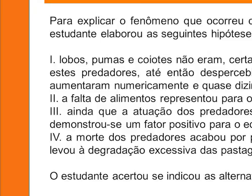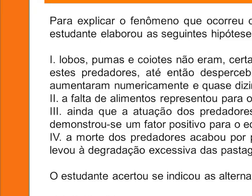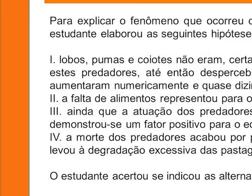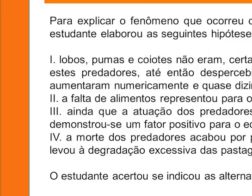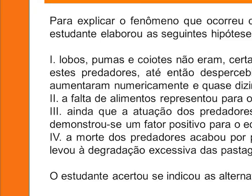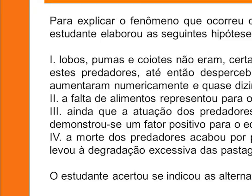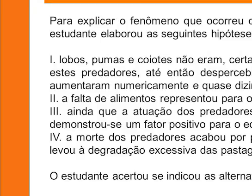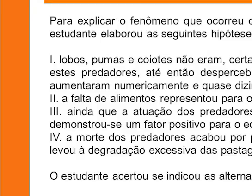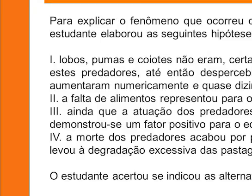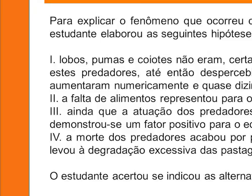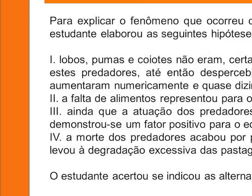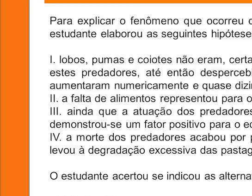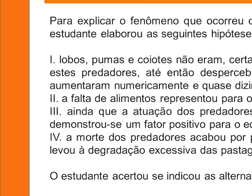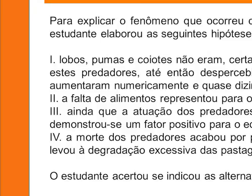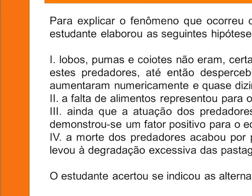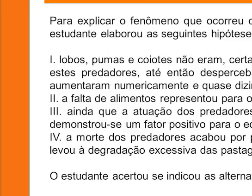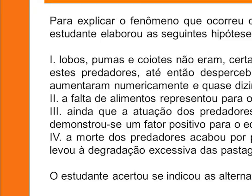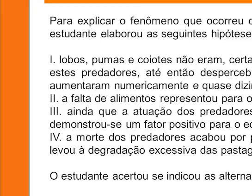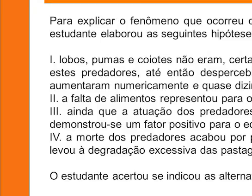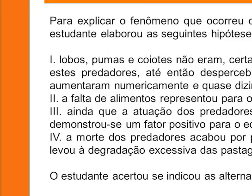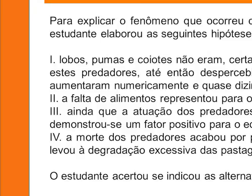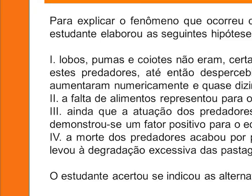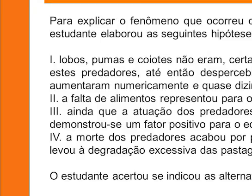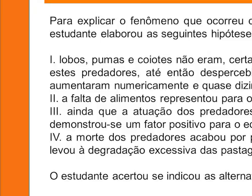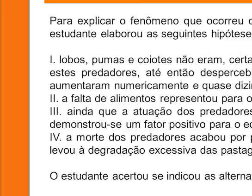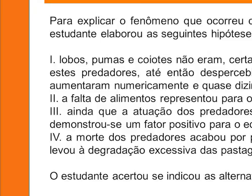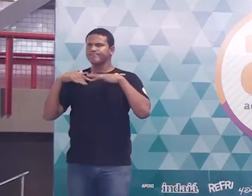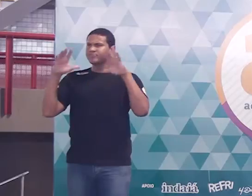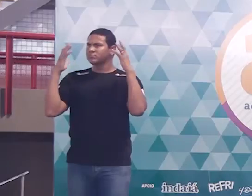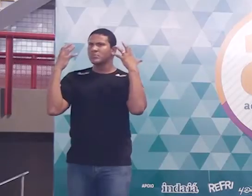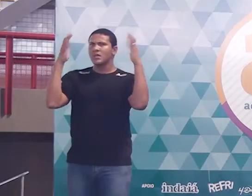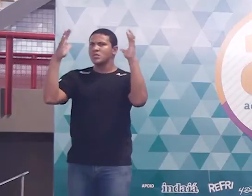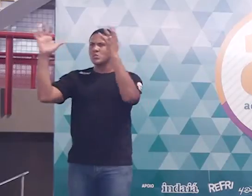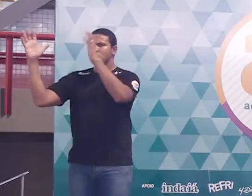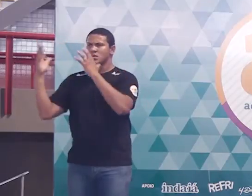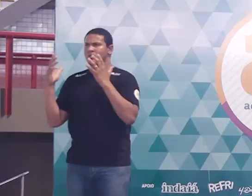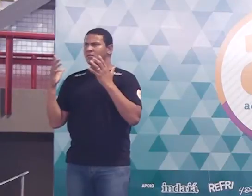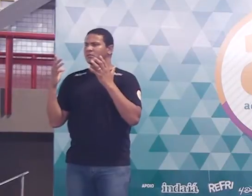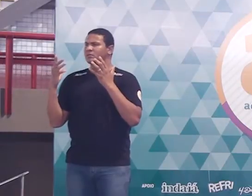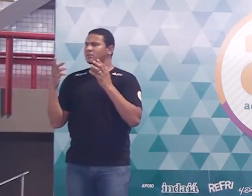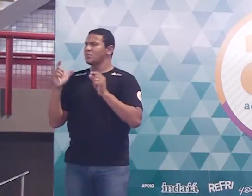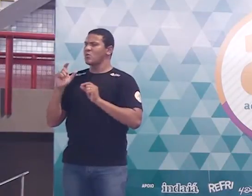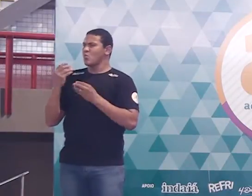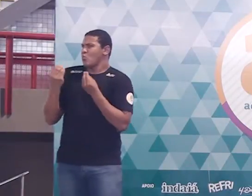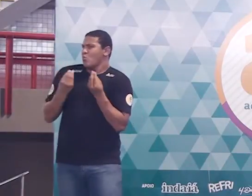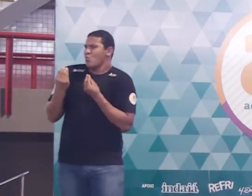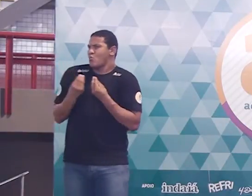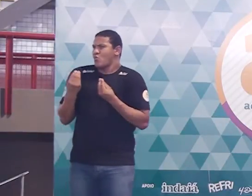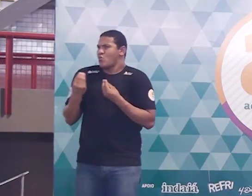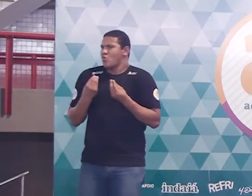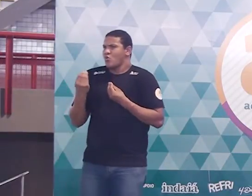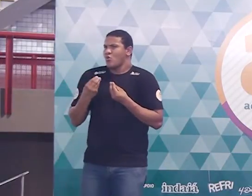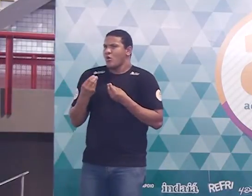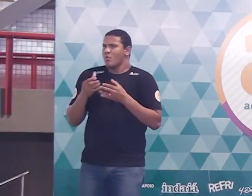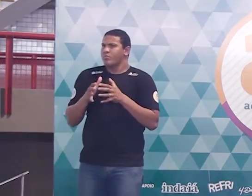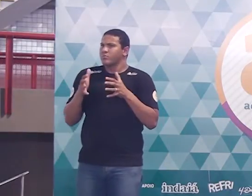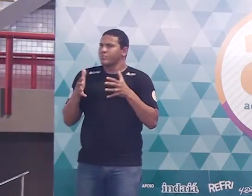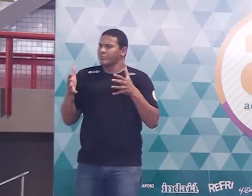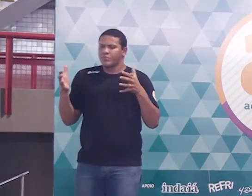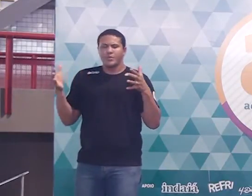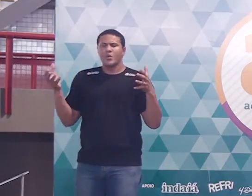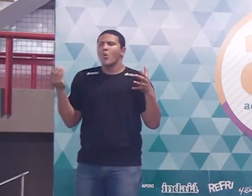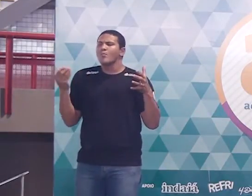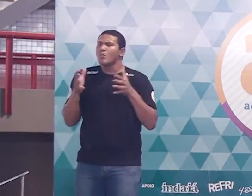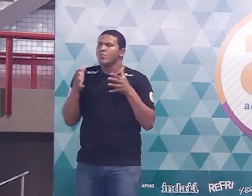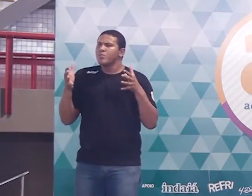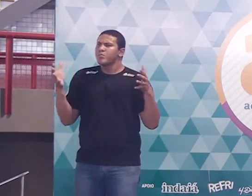Em todos os ecossistemas, o que faz com que as populações se mantenham em crescimento